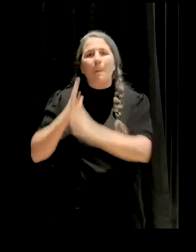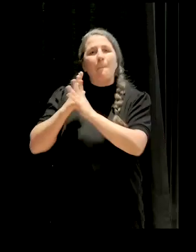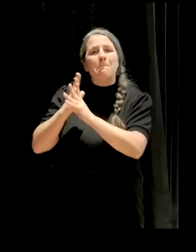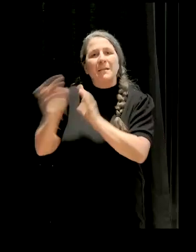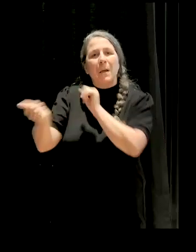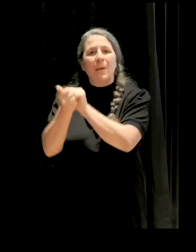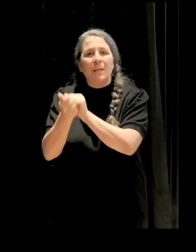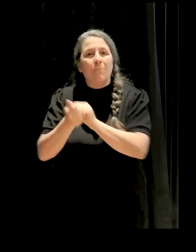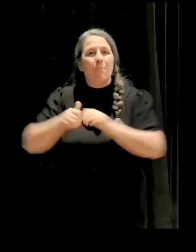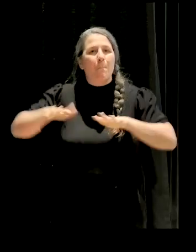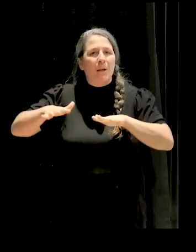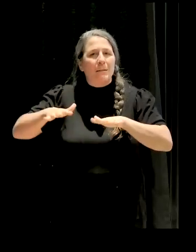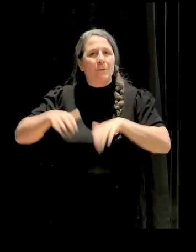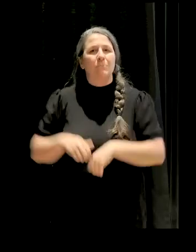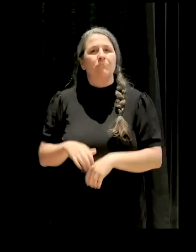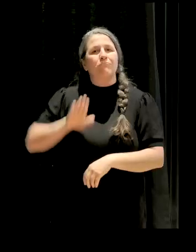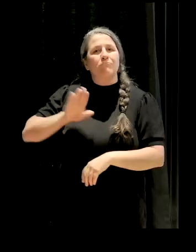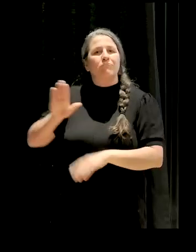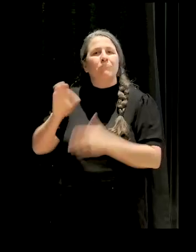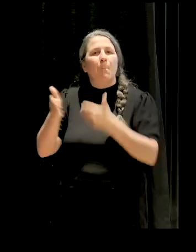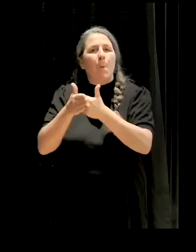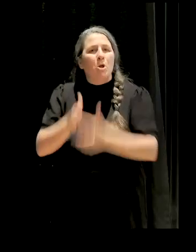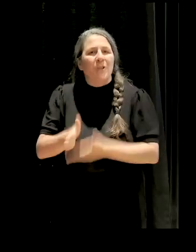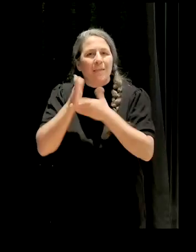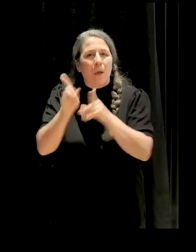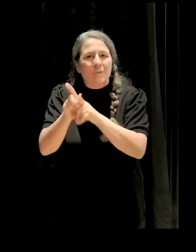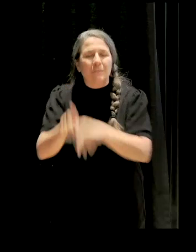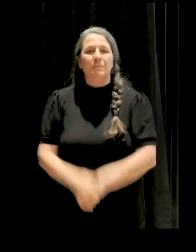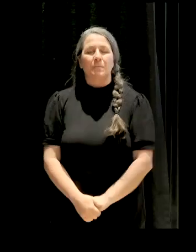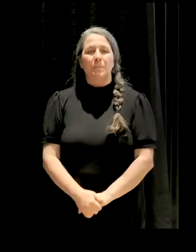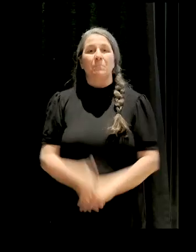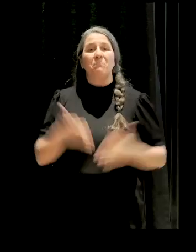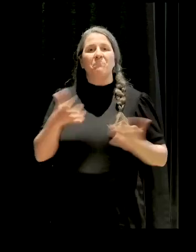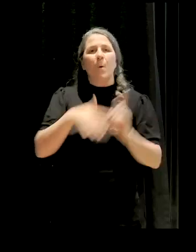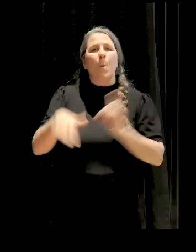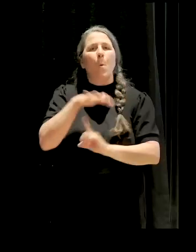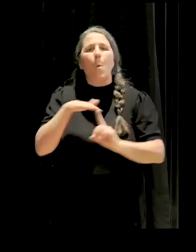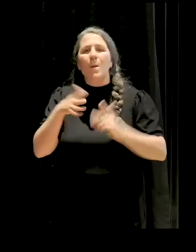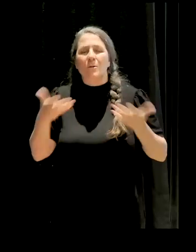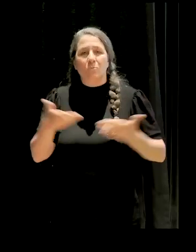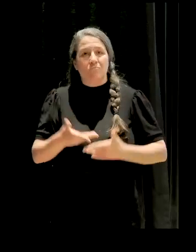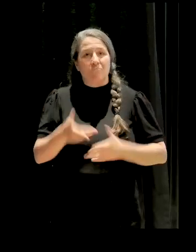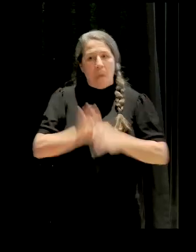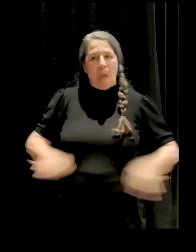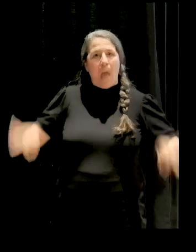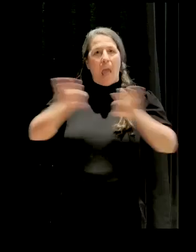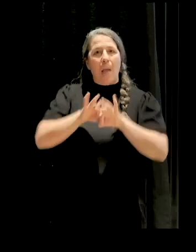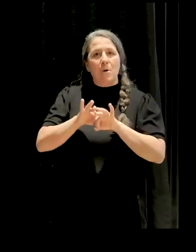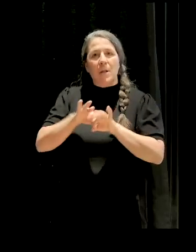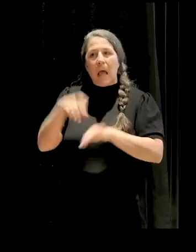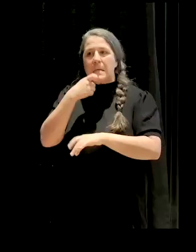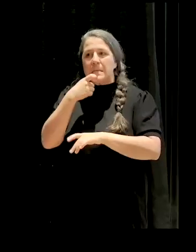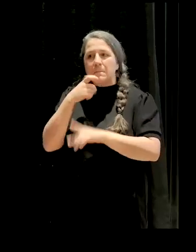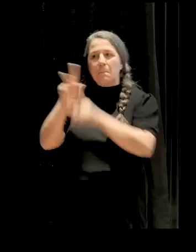maladie de Parkinson et aussi leurs proches aidants. Donc, pour vous mettre en contexte, c'est reconnu que c'est important d'inclure les personnes usagères dès